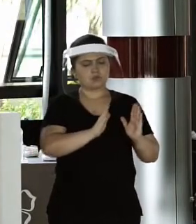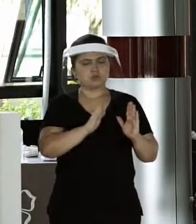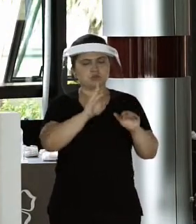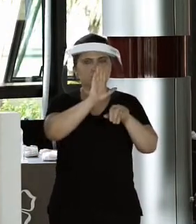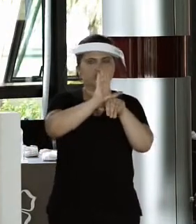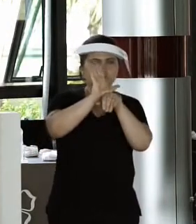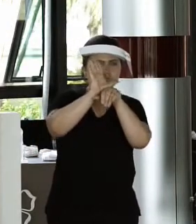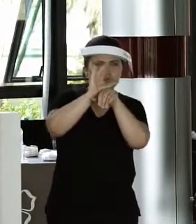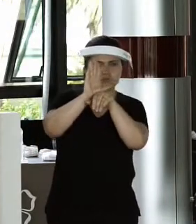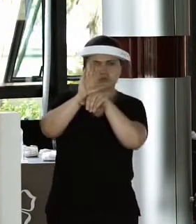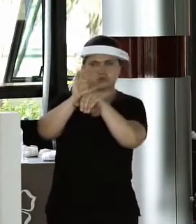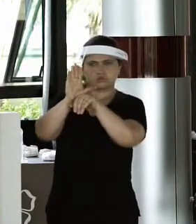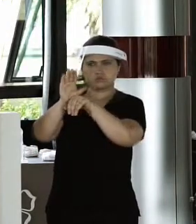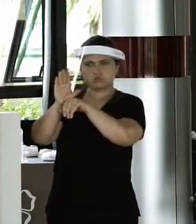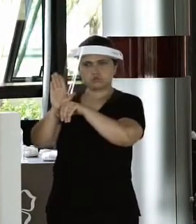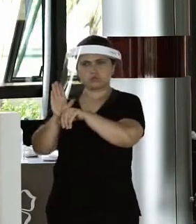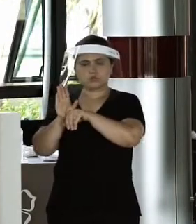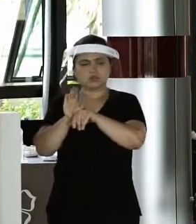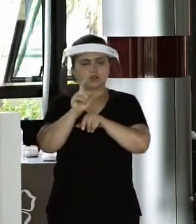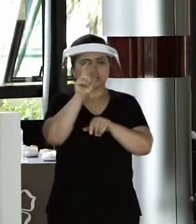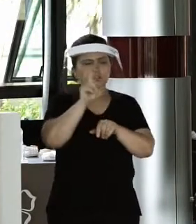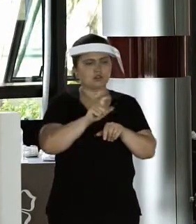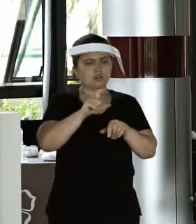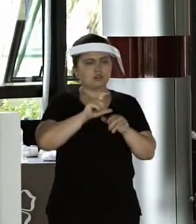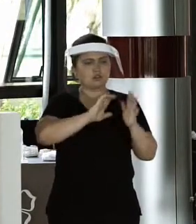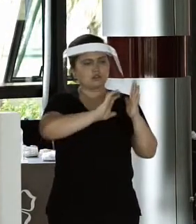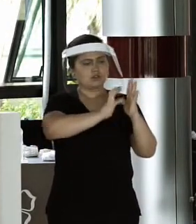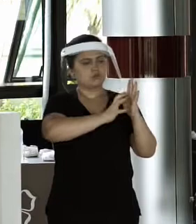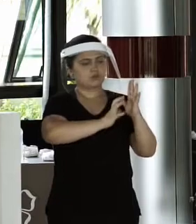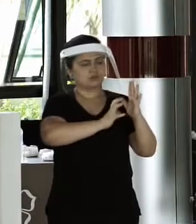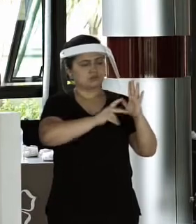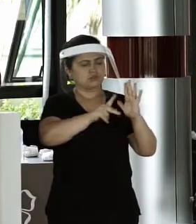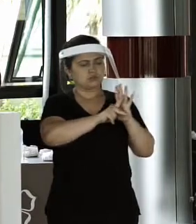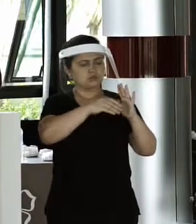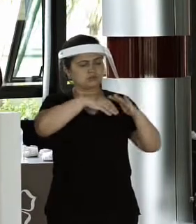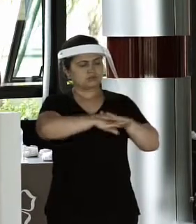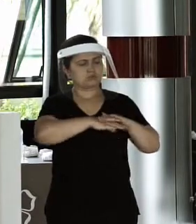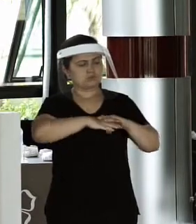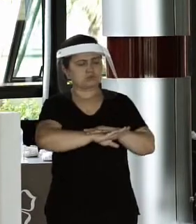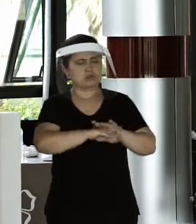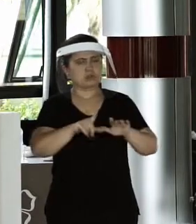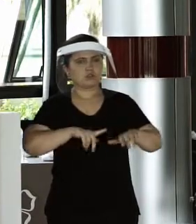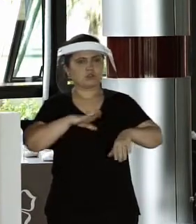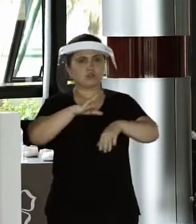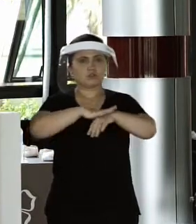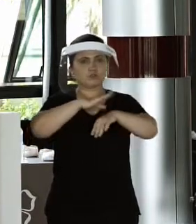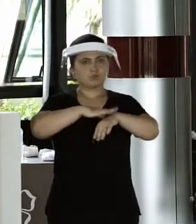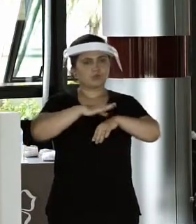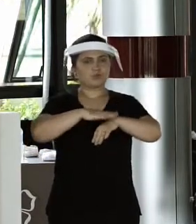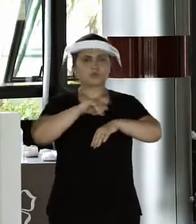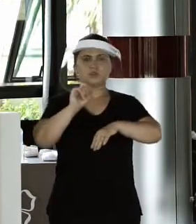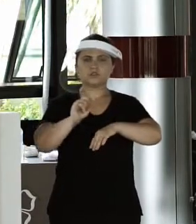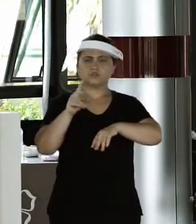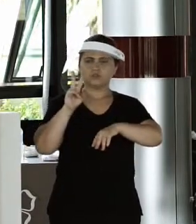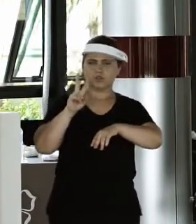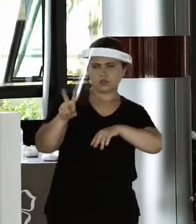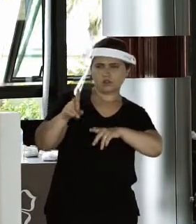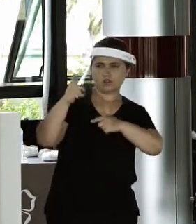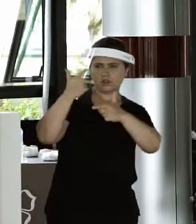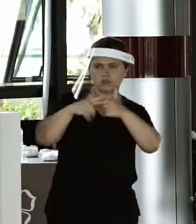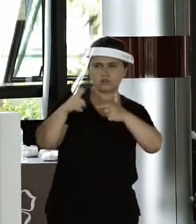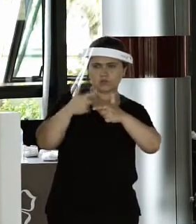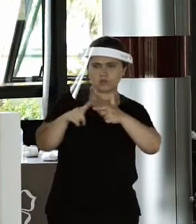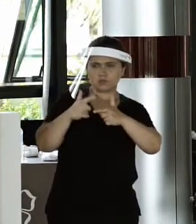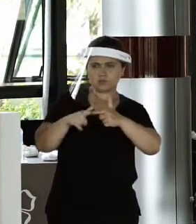as inspeções, ele vai tendo o banco de dados dele. Então chega um momento que ele vê um